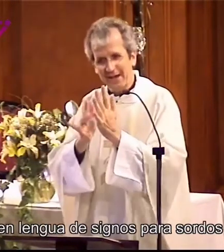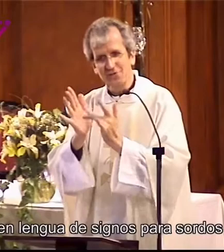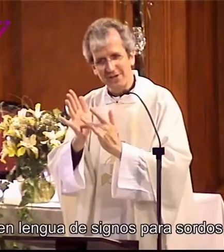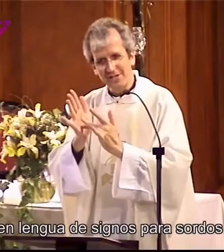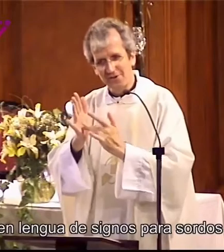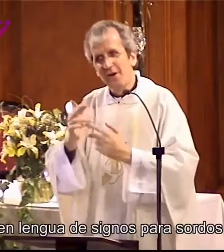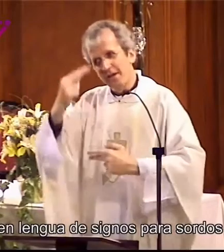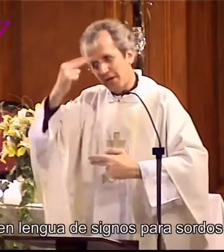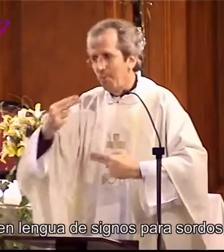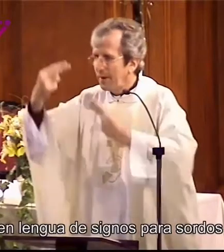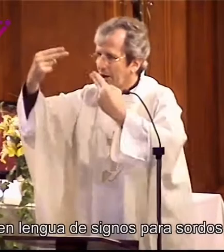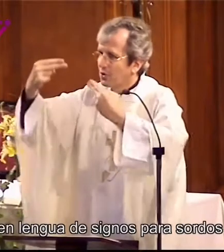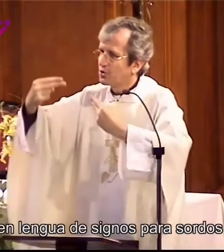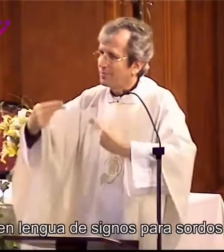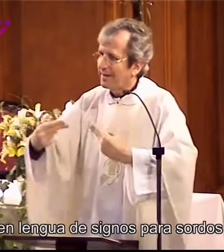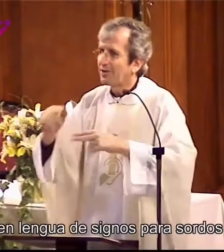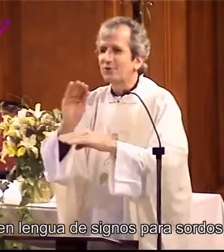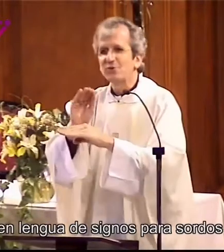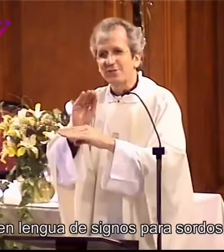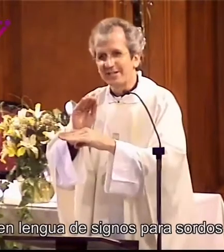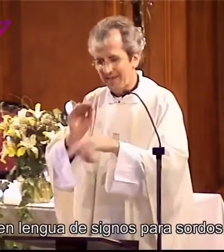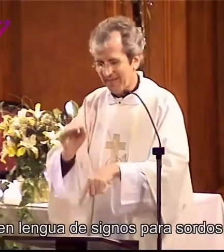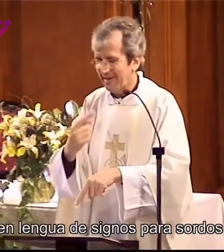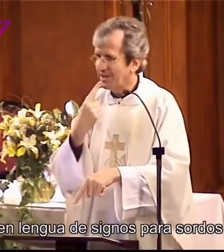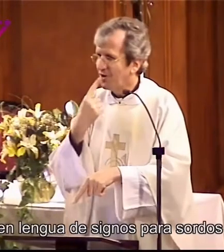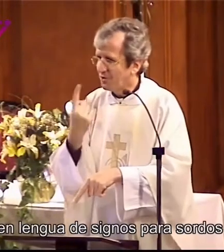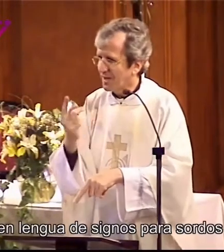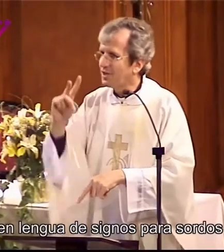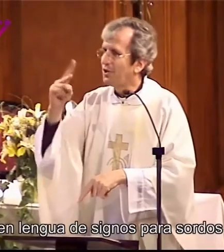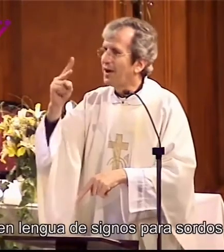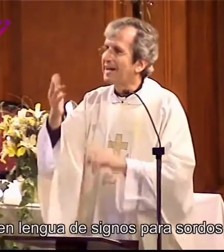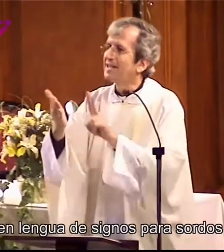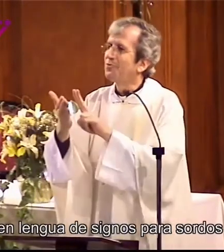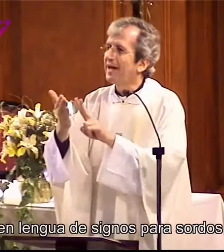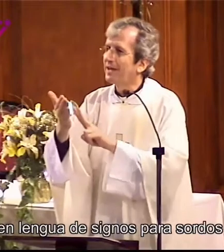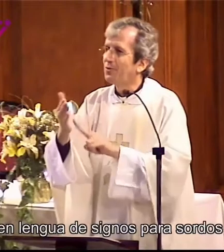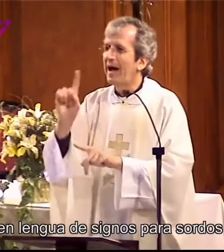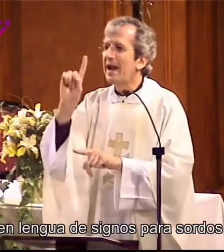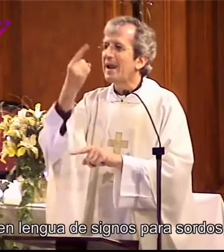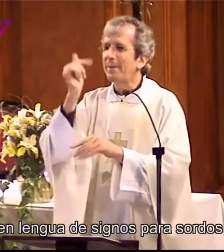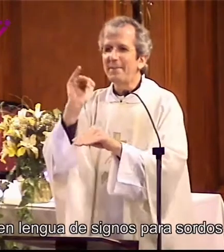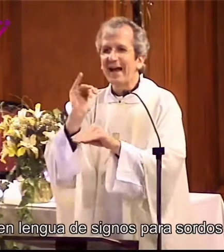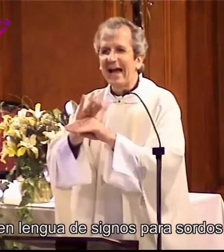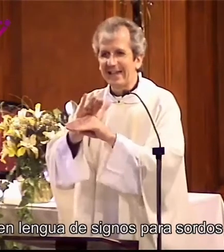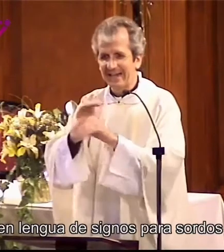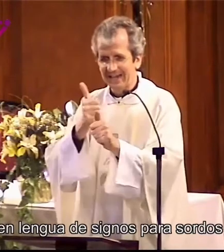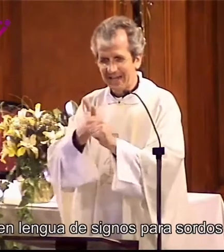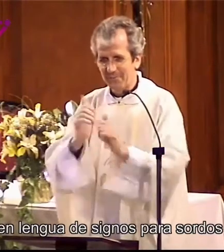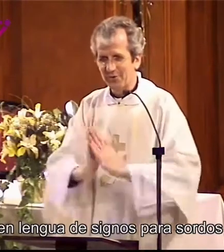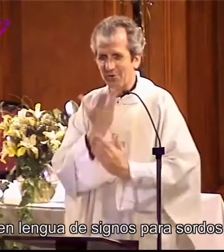Jesucristo y cumplir sus mandatos, sus enseñanzas, nos ha dicho la segunda lectura, la primera carta del apóstol